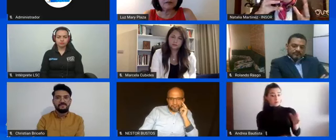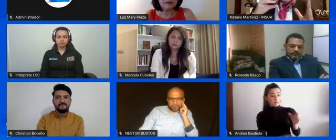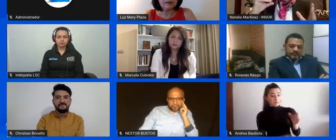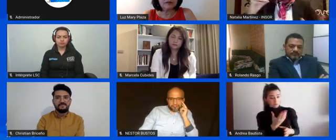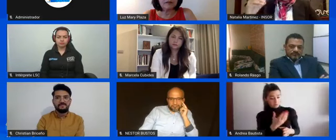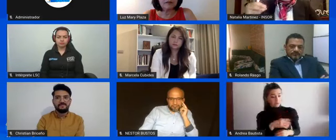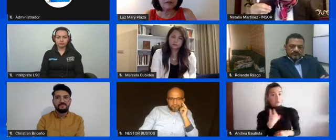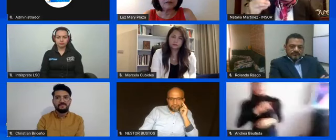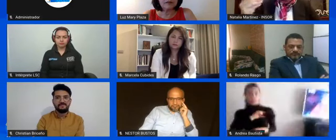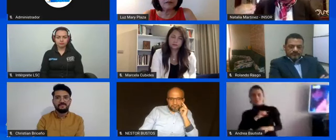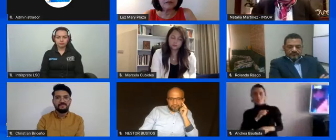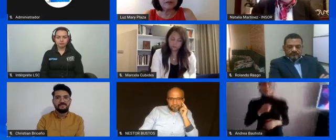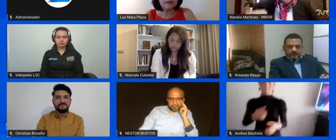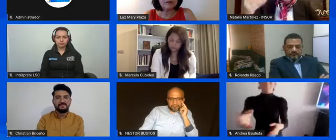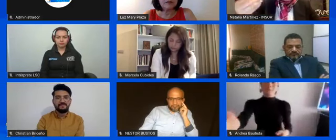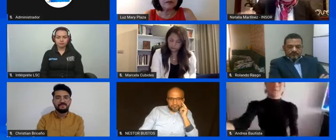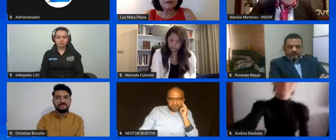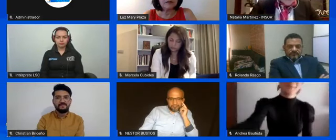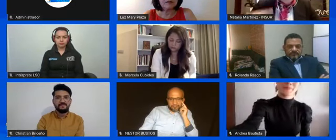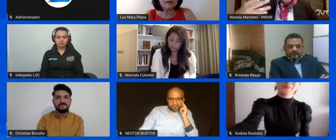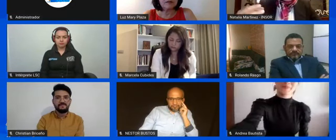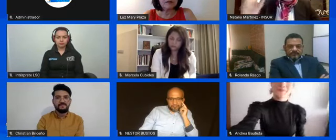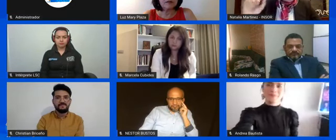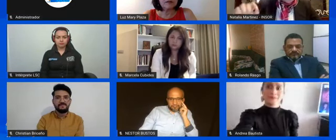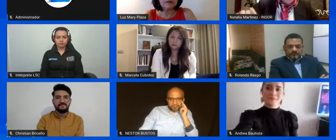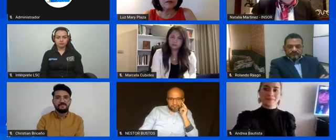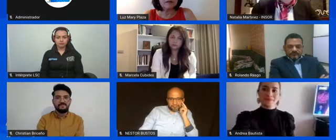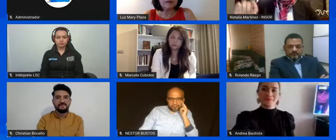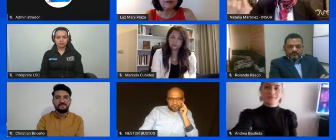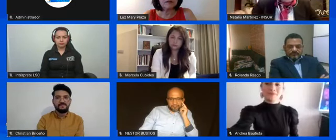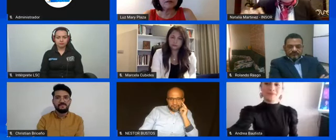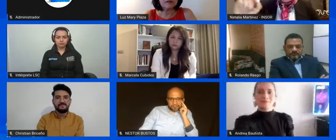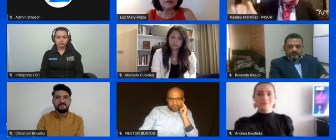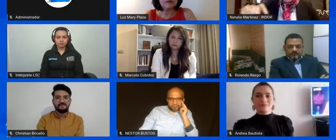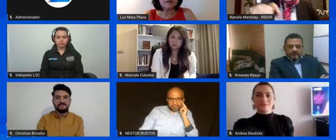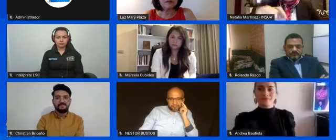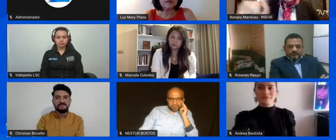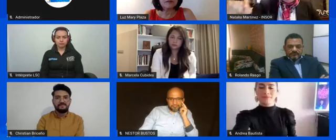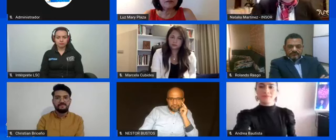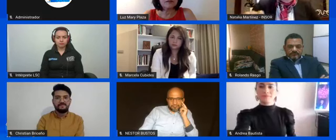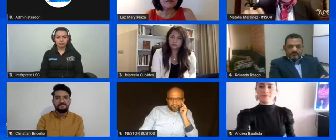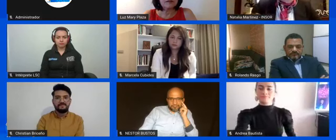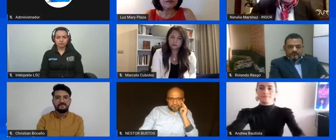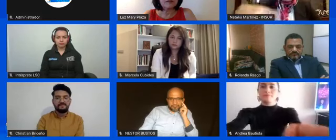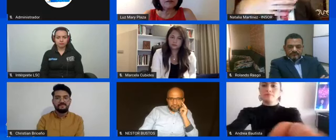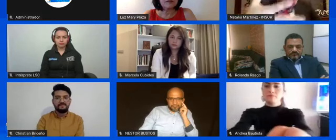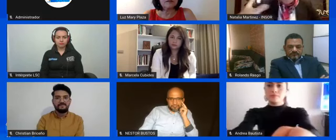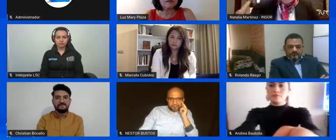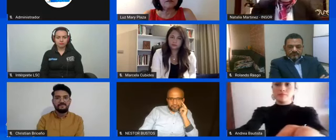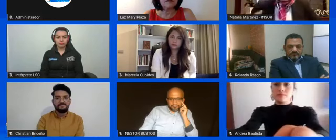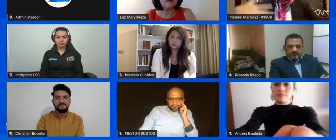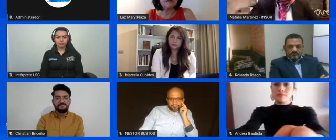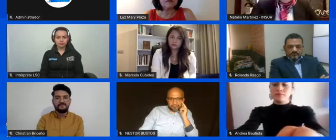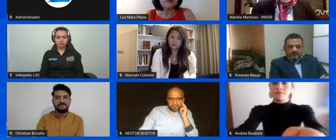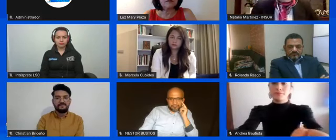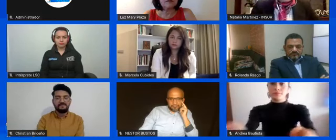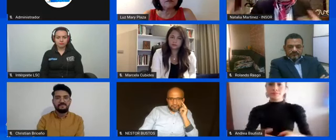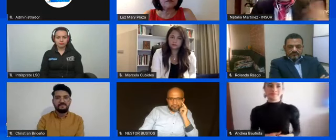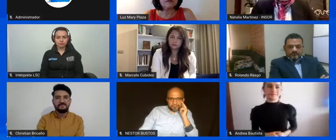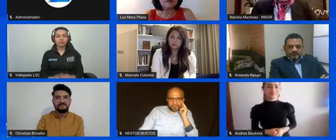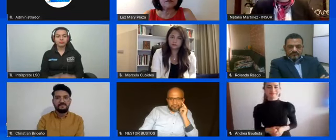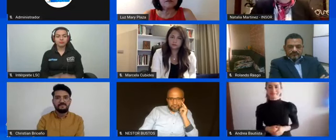como esa historia de contacto directo para apoyar las soluciones específicas que necesitaban personas de la comunidad, como el caso de Giovanni,